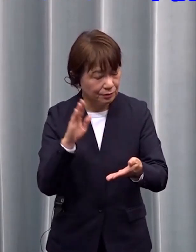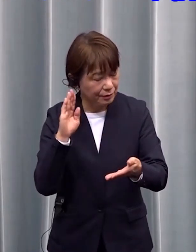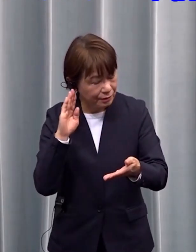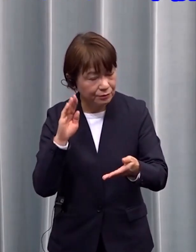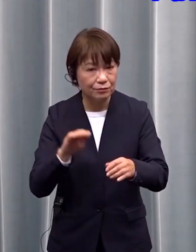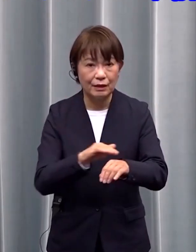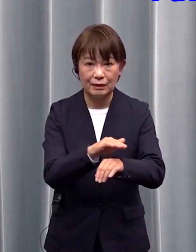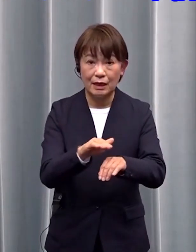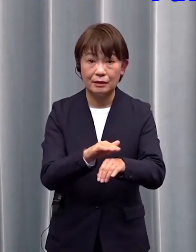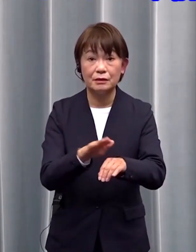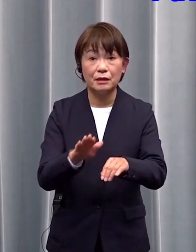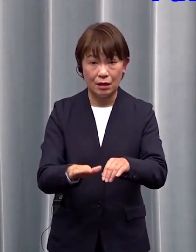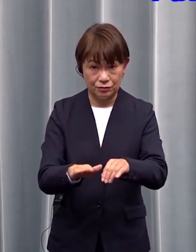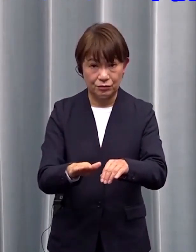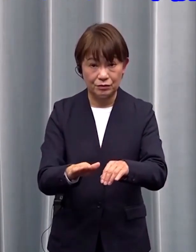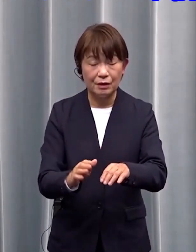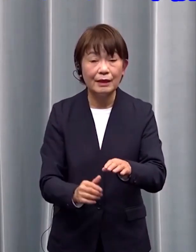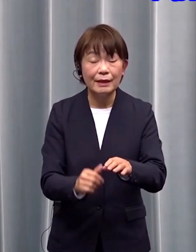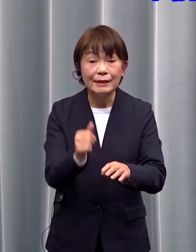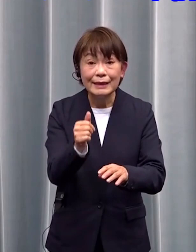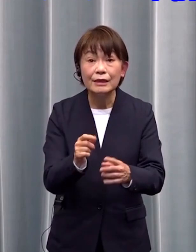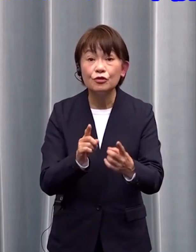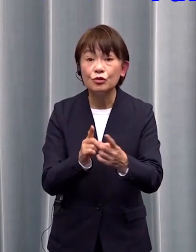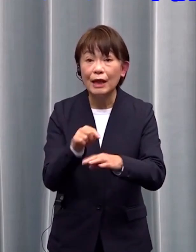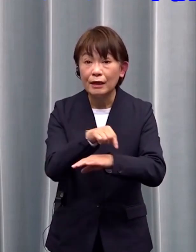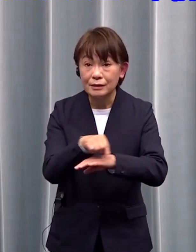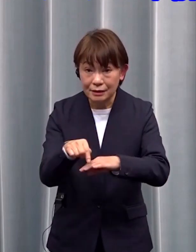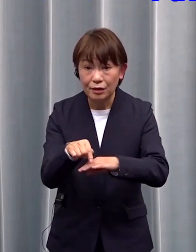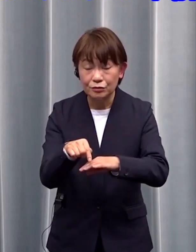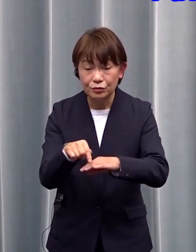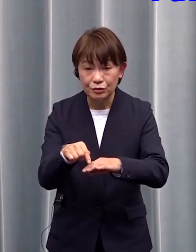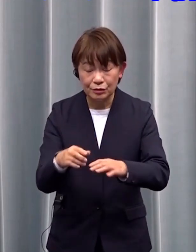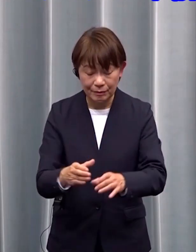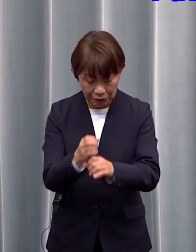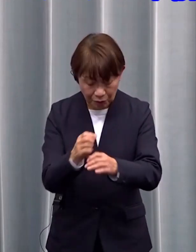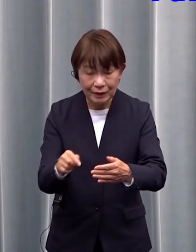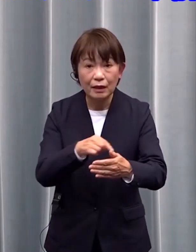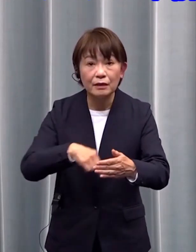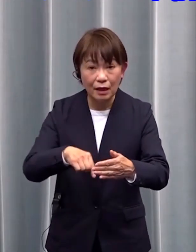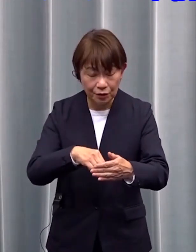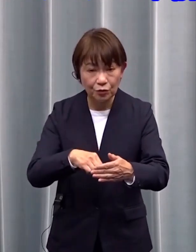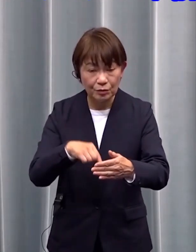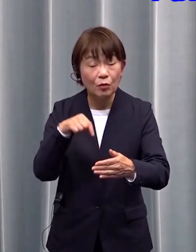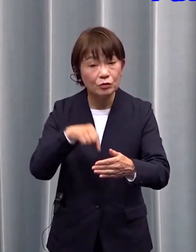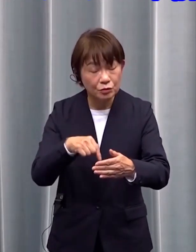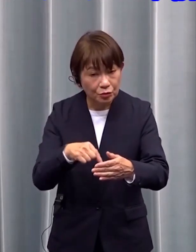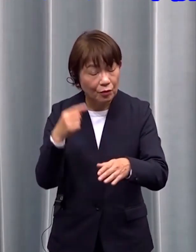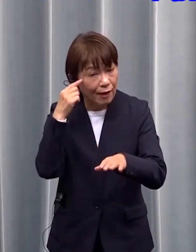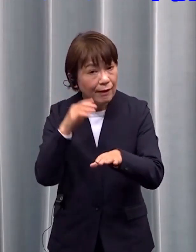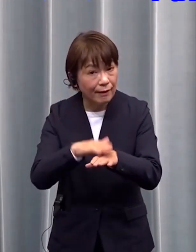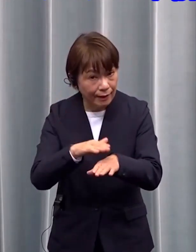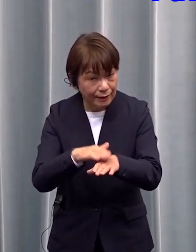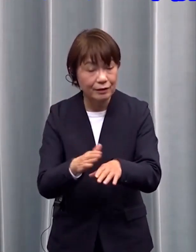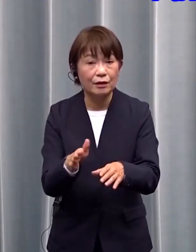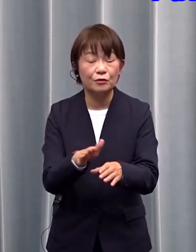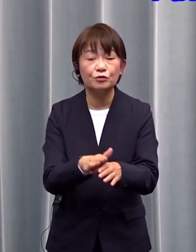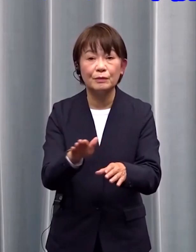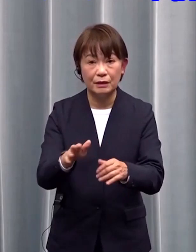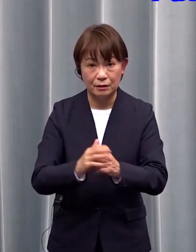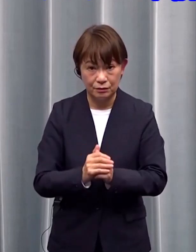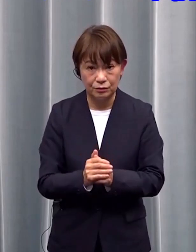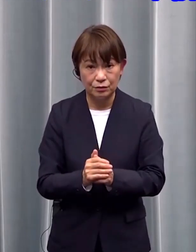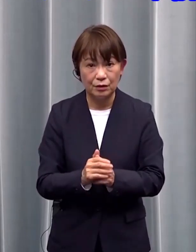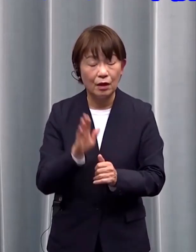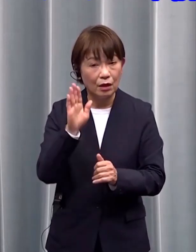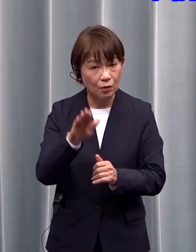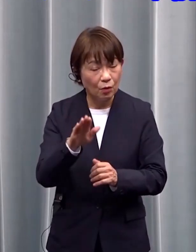いただいた緊急対策パッケージでもですね、そうした考え方を示していると承知をしております。今後の取り組みの中で、ど